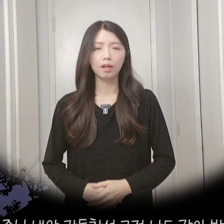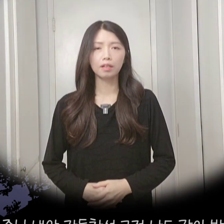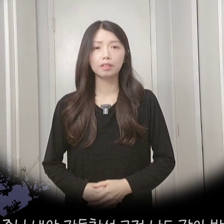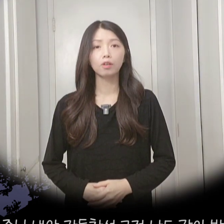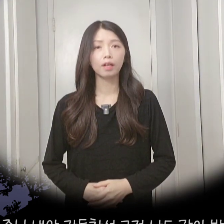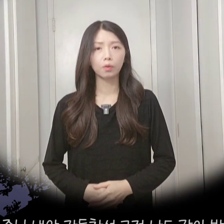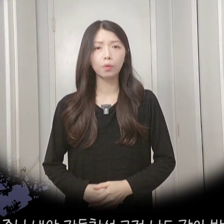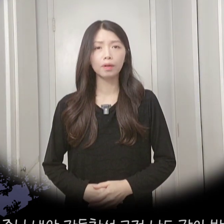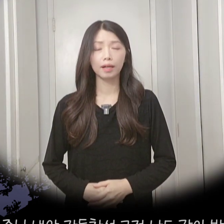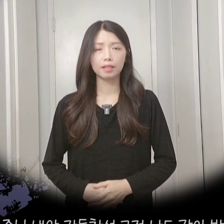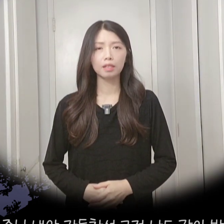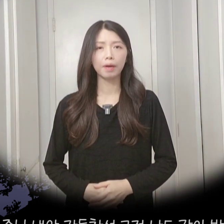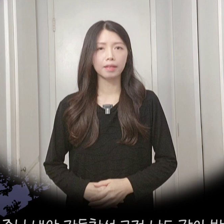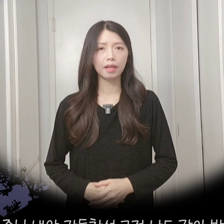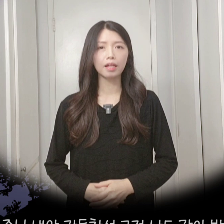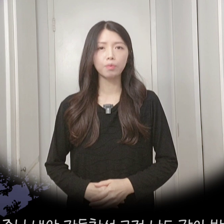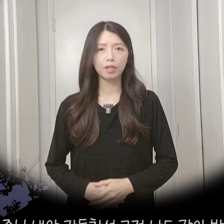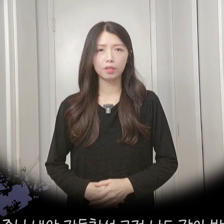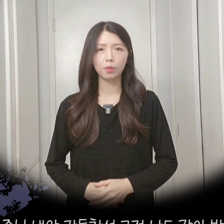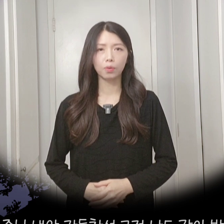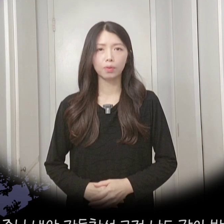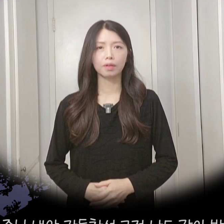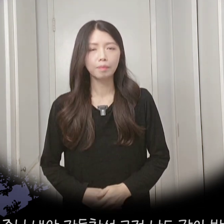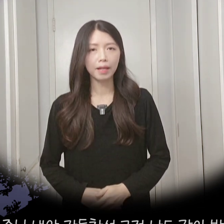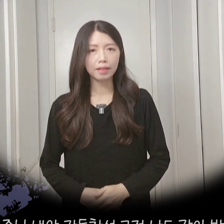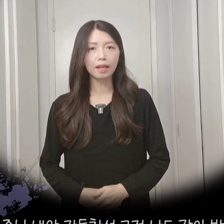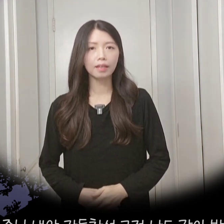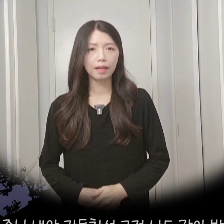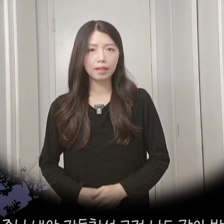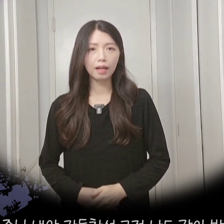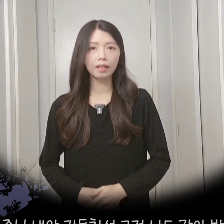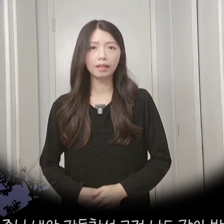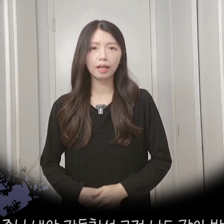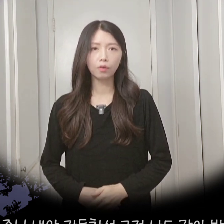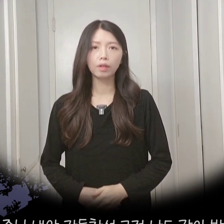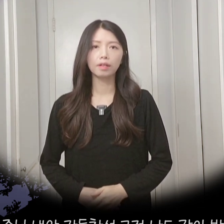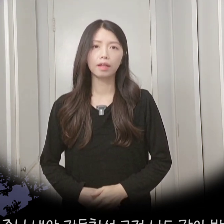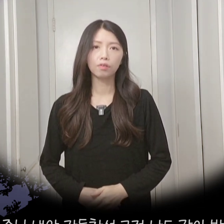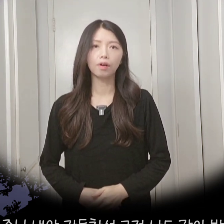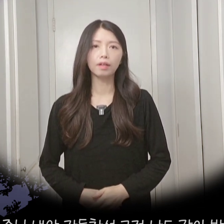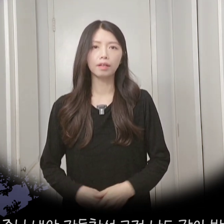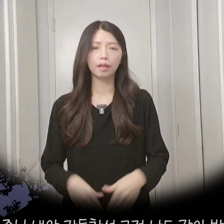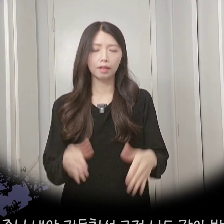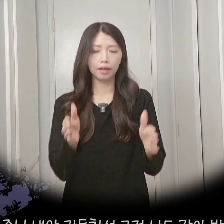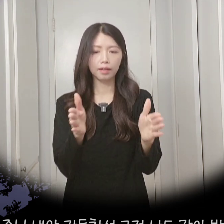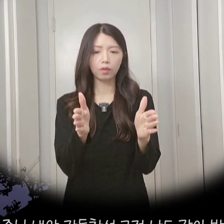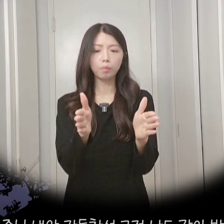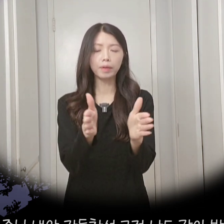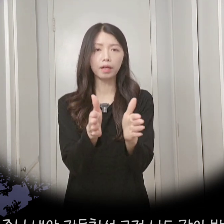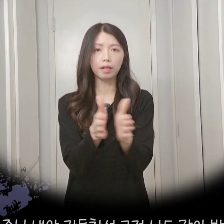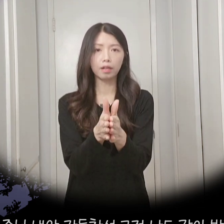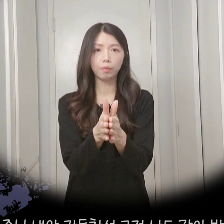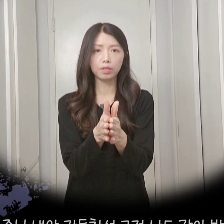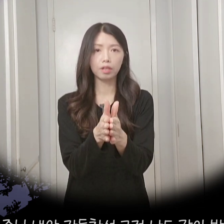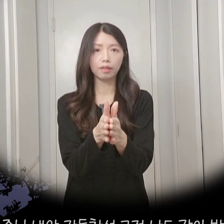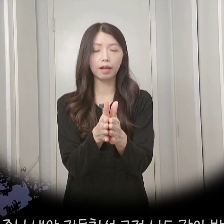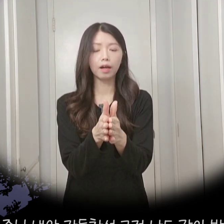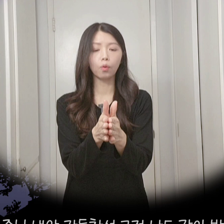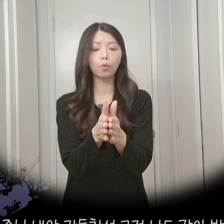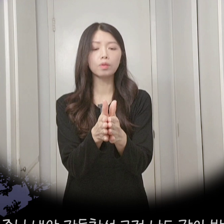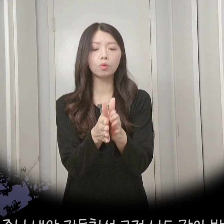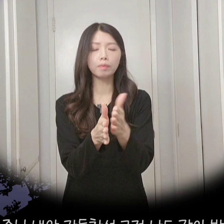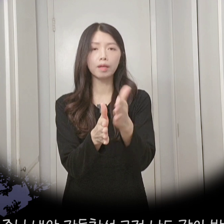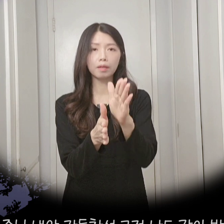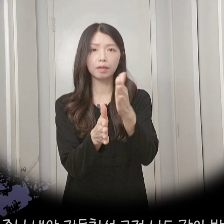차서 그저 나도 같이 반짝일 뿐이죠. 반짝이다, 찬란하다라고 한 뜻의 수어는 양손바닥을 이렇게